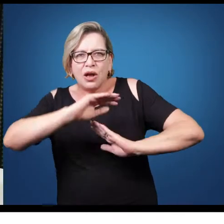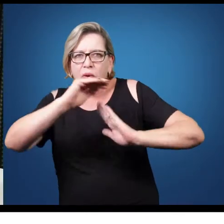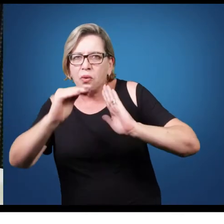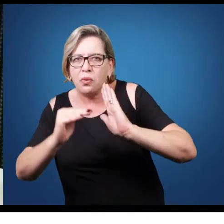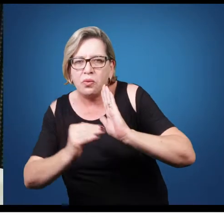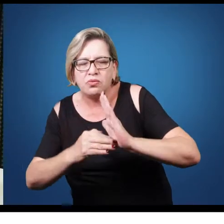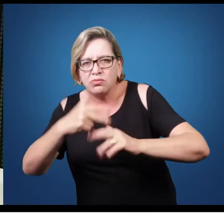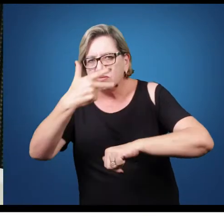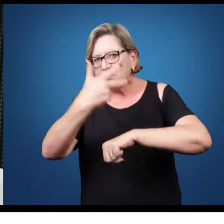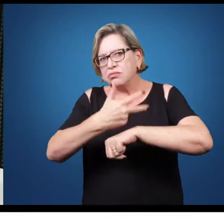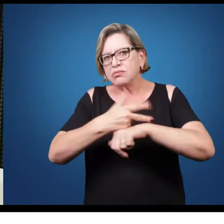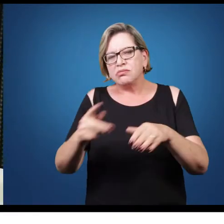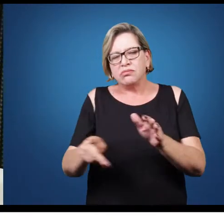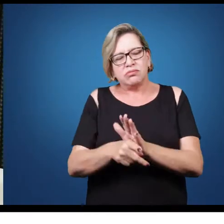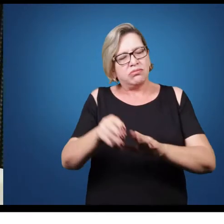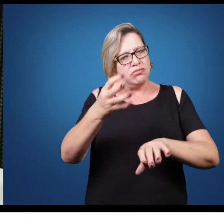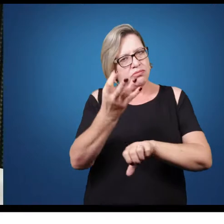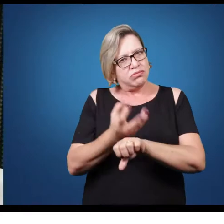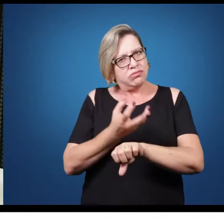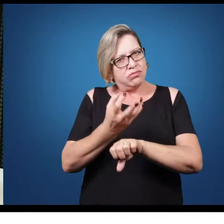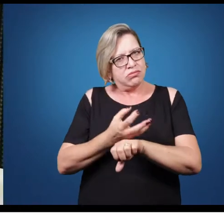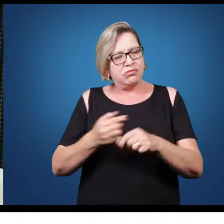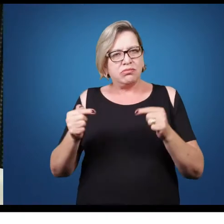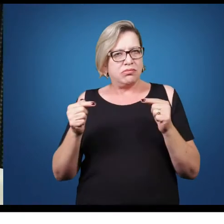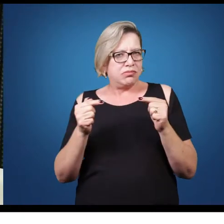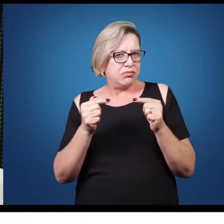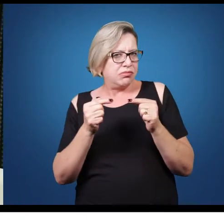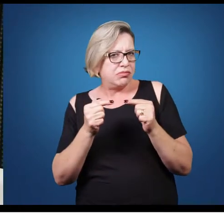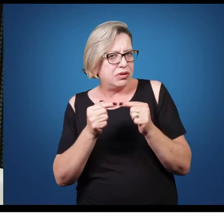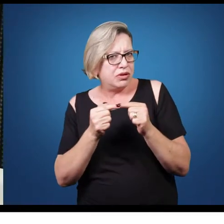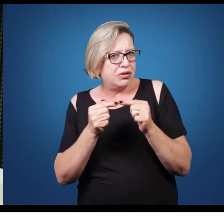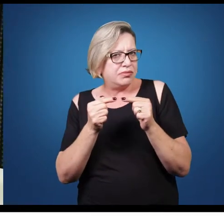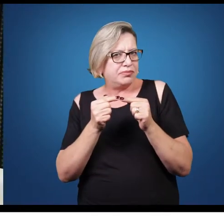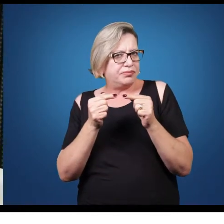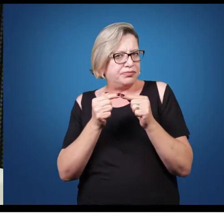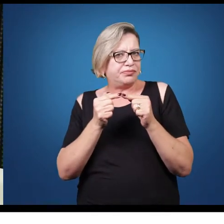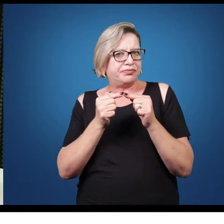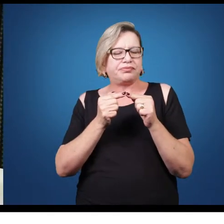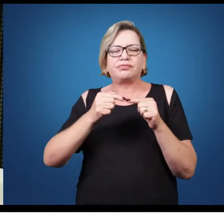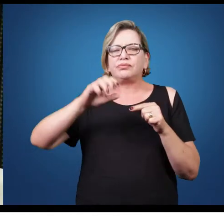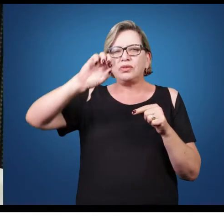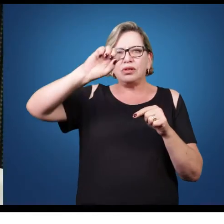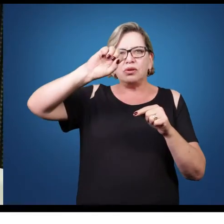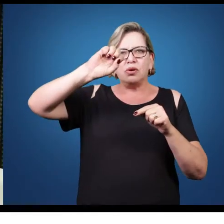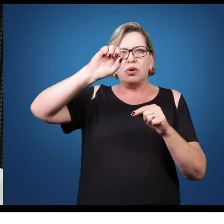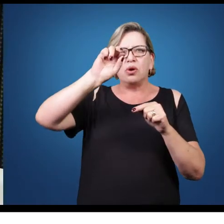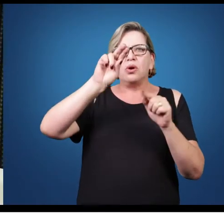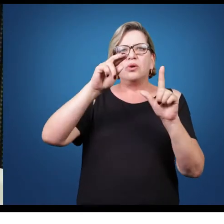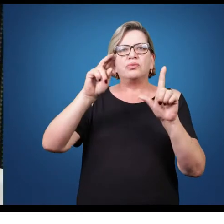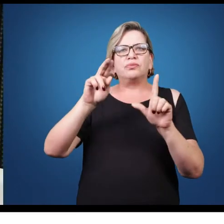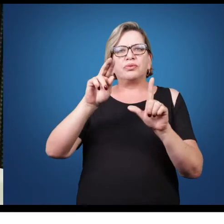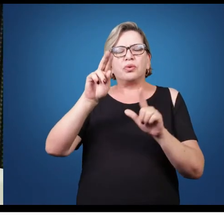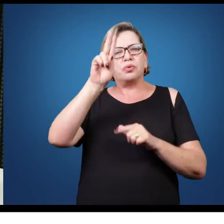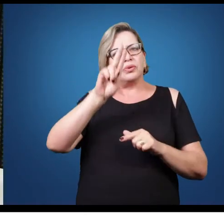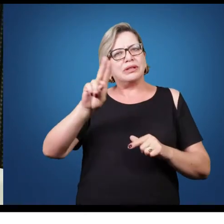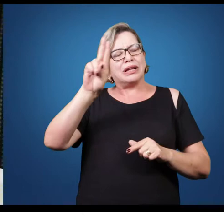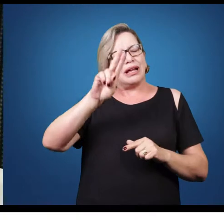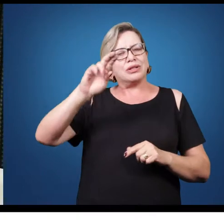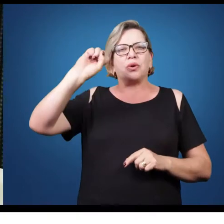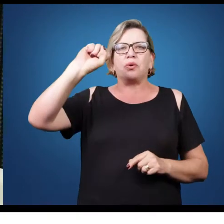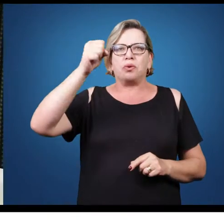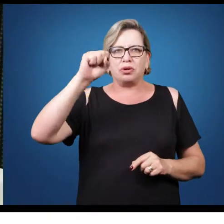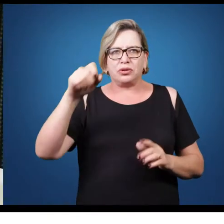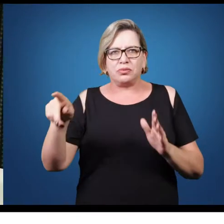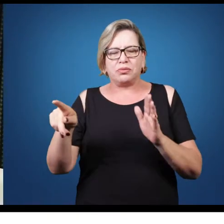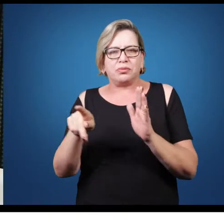visual desse curso é ligada à nossa unidade de alto número 8 que trata da música em relação à